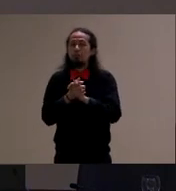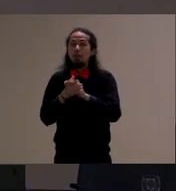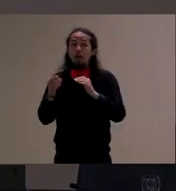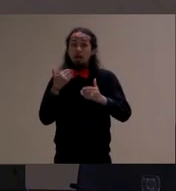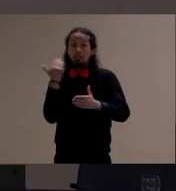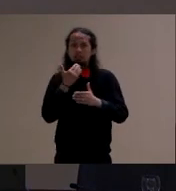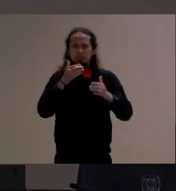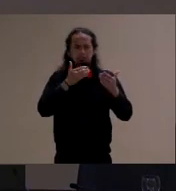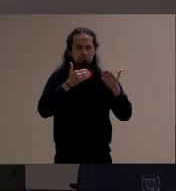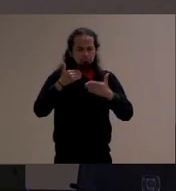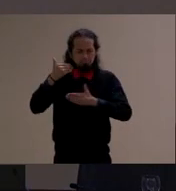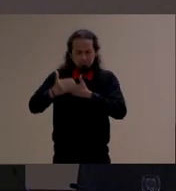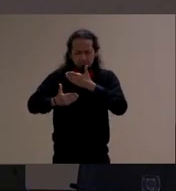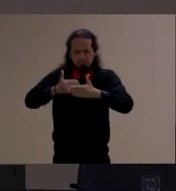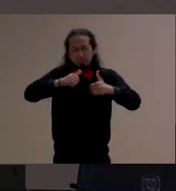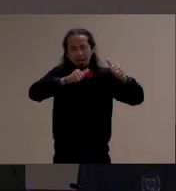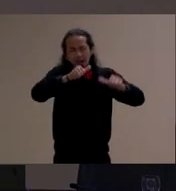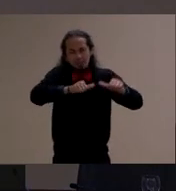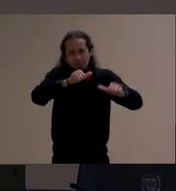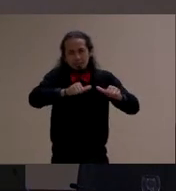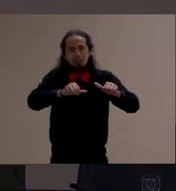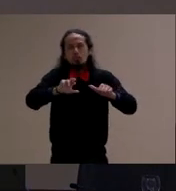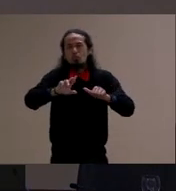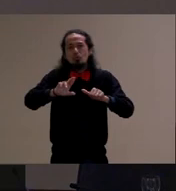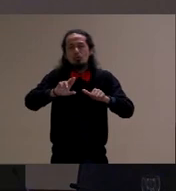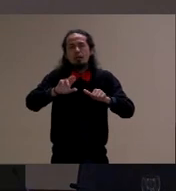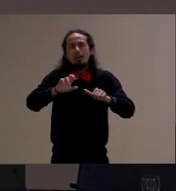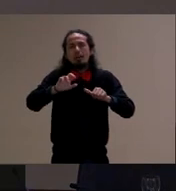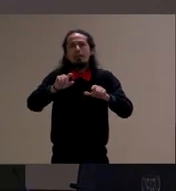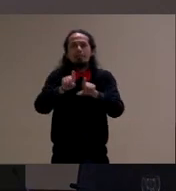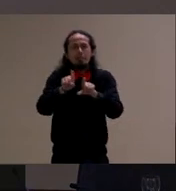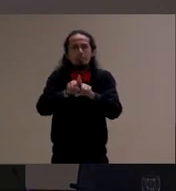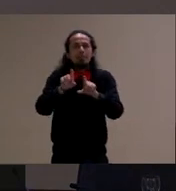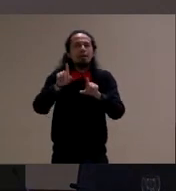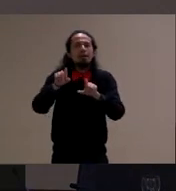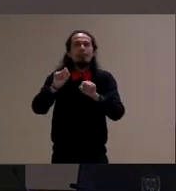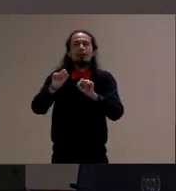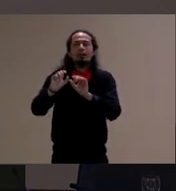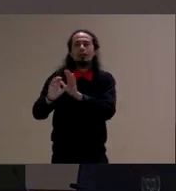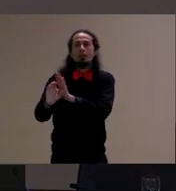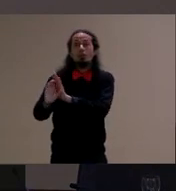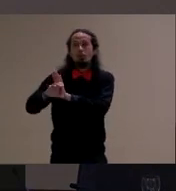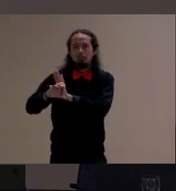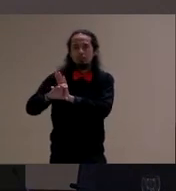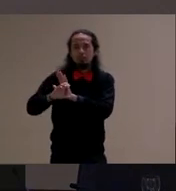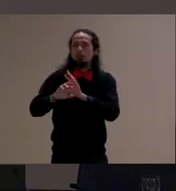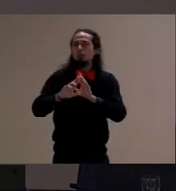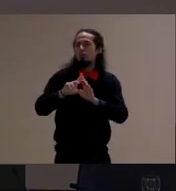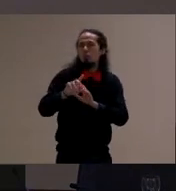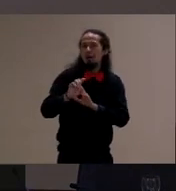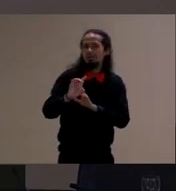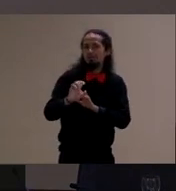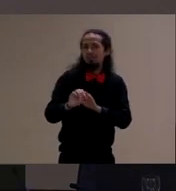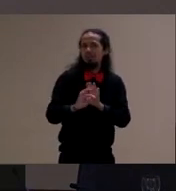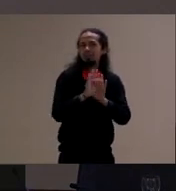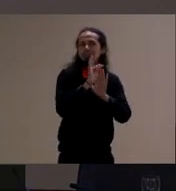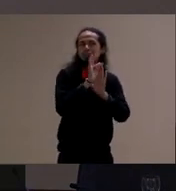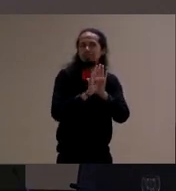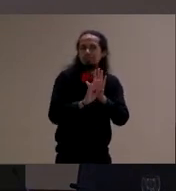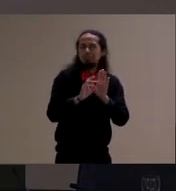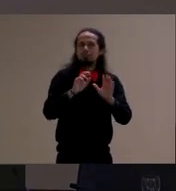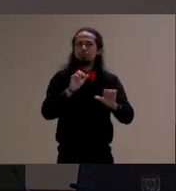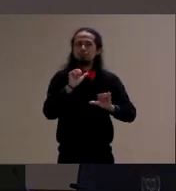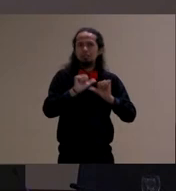avaliando O que é também de concepção não é só uma questão simples de redação né mas é também